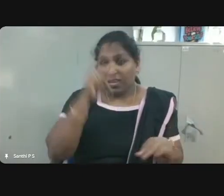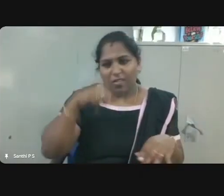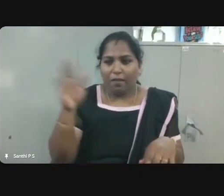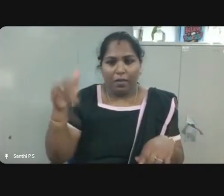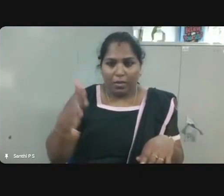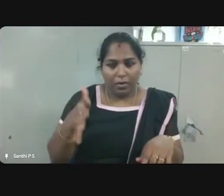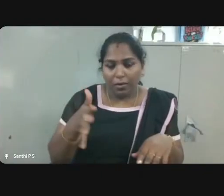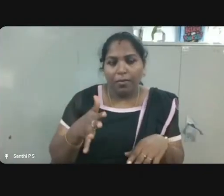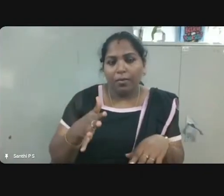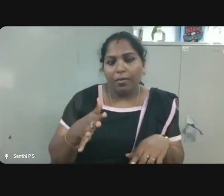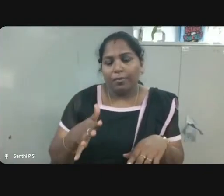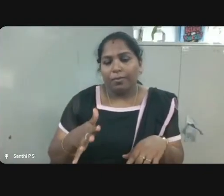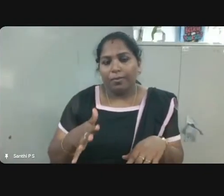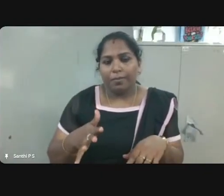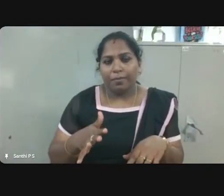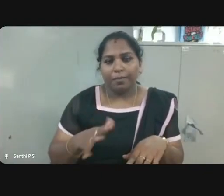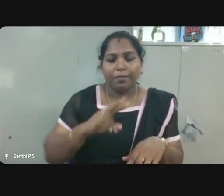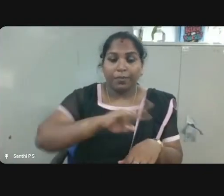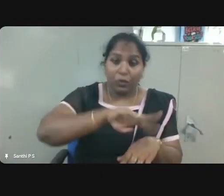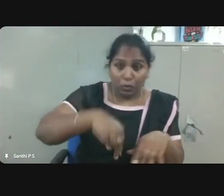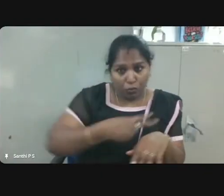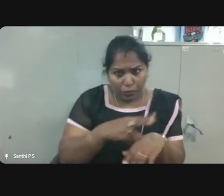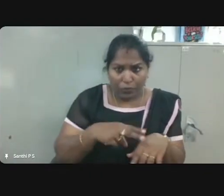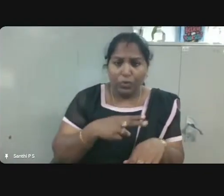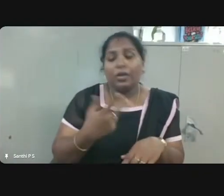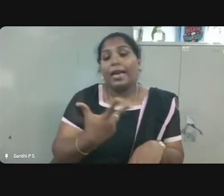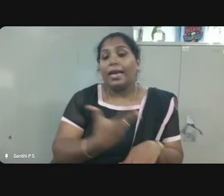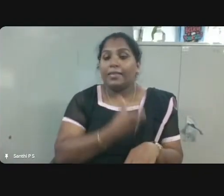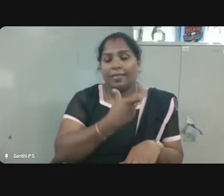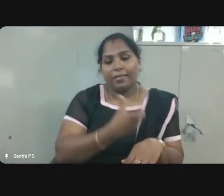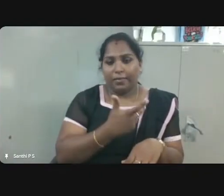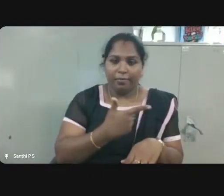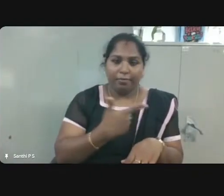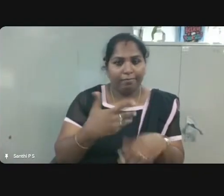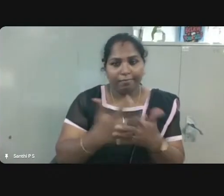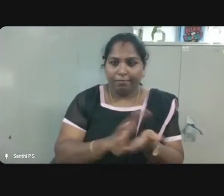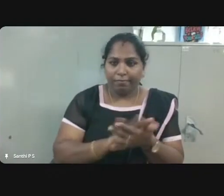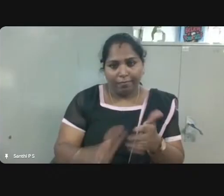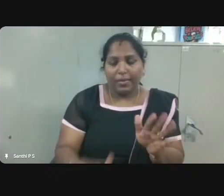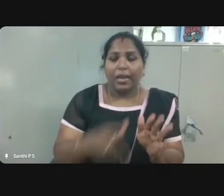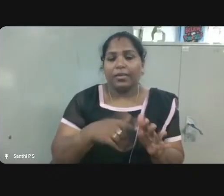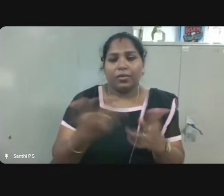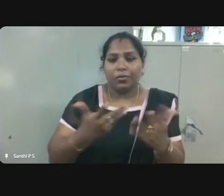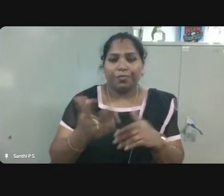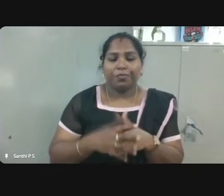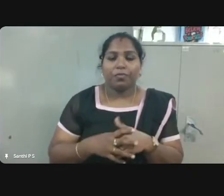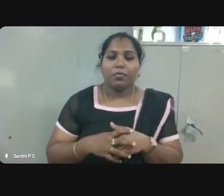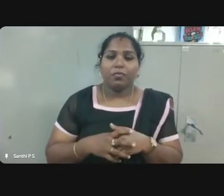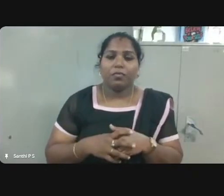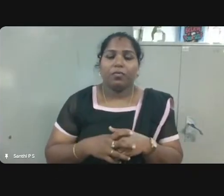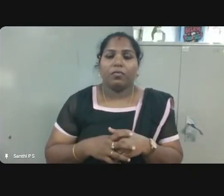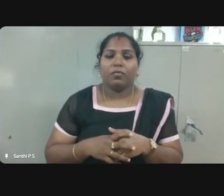മരുന്ന്. 1-2 മണിക്കൂർ കൊണ്ട് ഒരു ഇഞ്ചക്ഷൻ ആയിട്ട് കൊടുക്കുന്ന ഒരു ഇതാണ്. അപ്പൊ അതിനകത്ത് അവർ ചെയ്യുന്ന നമ്മുടെ ഡിസ്ട്രോഫിനോ ഏതായാലും വരുന്നില്ല.